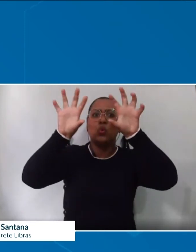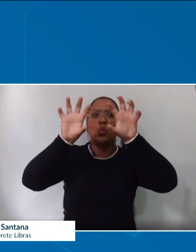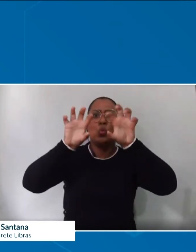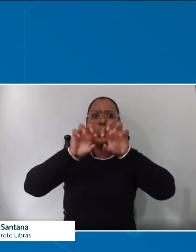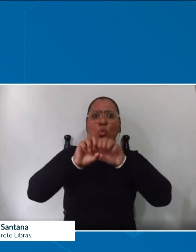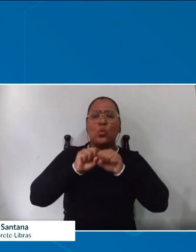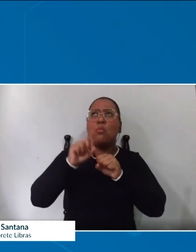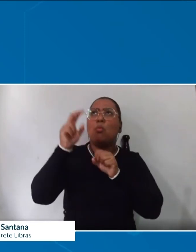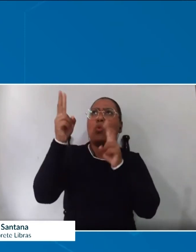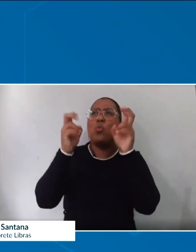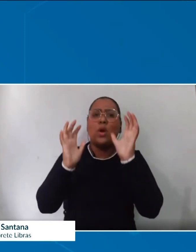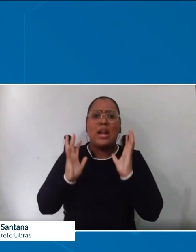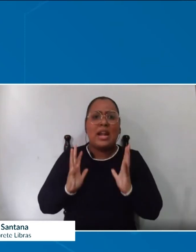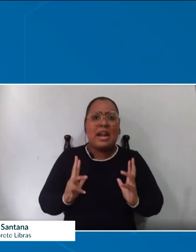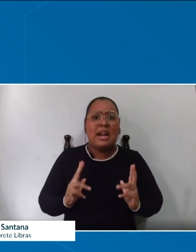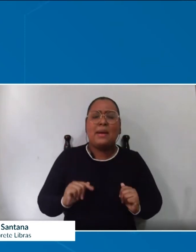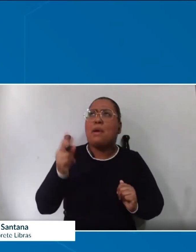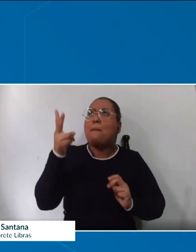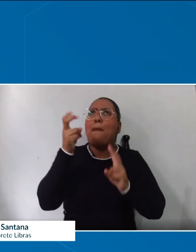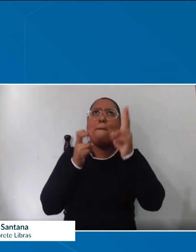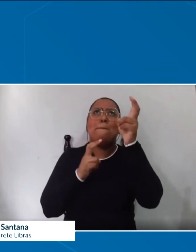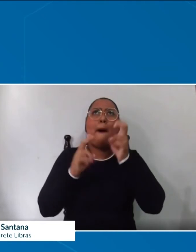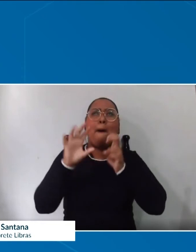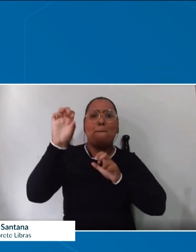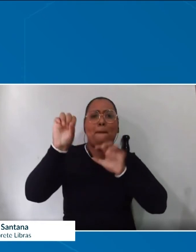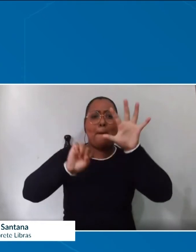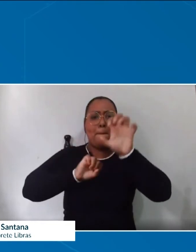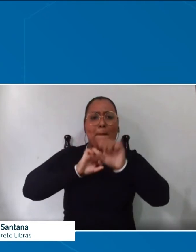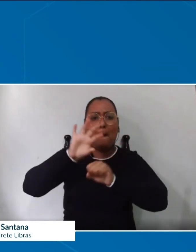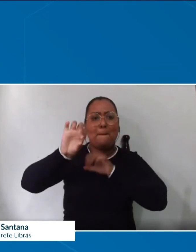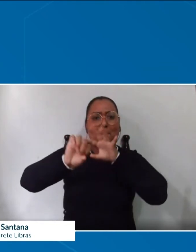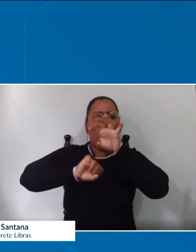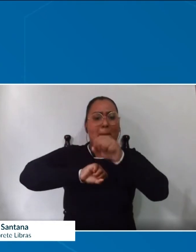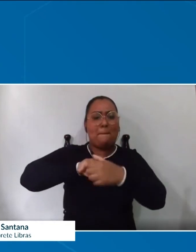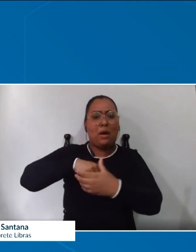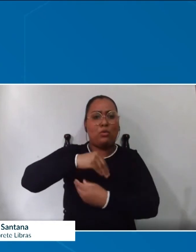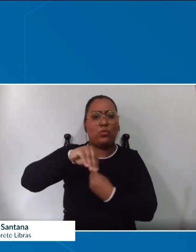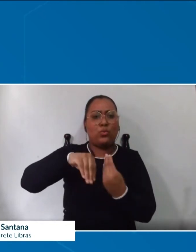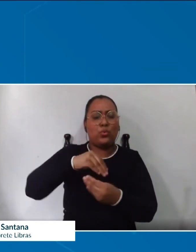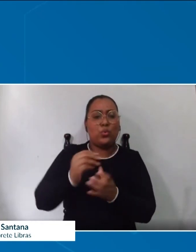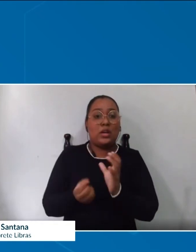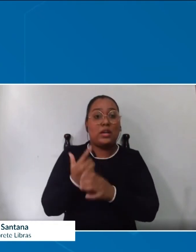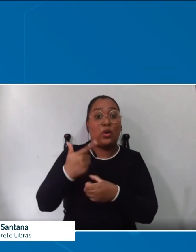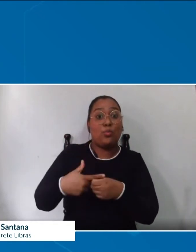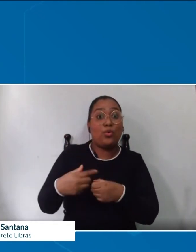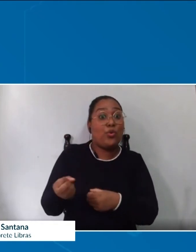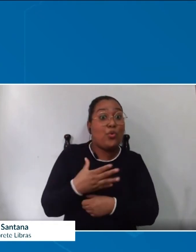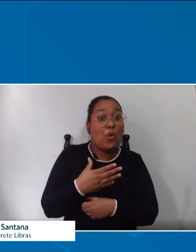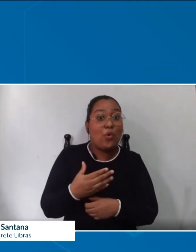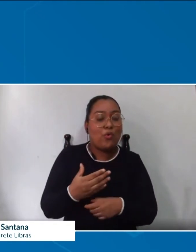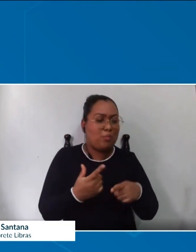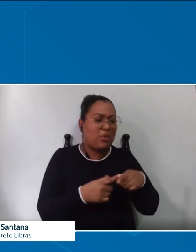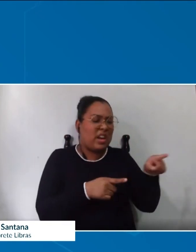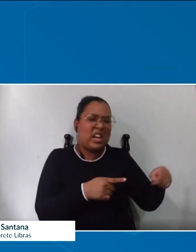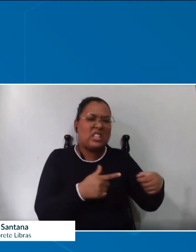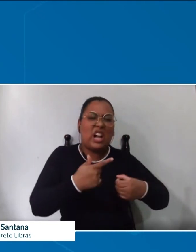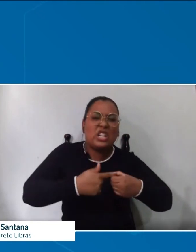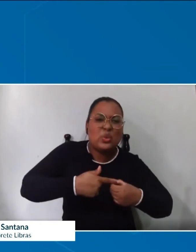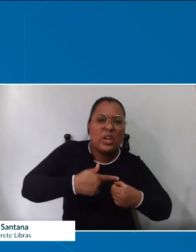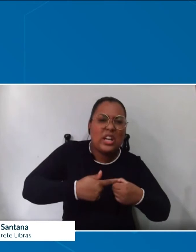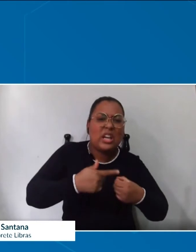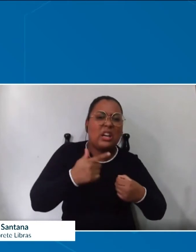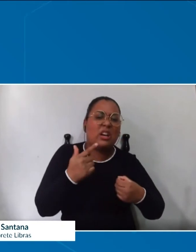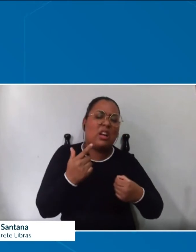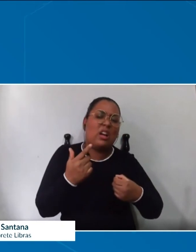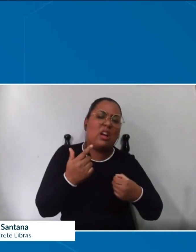uma gama de produção de outros combustíveis, que são substitutos de gasolina, de